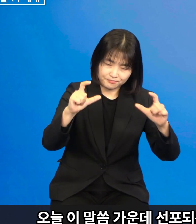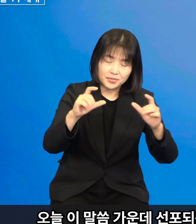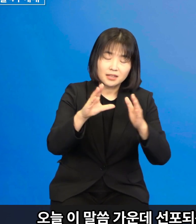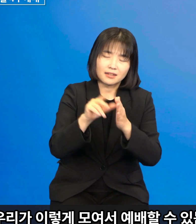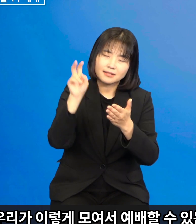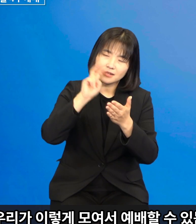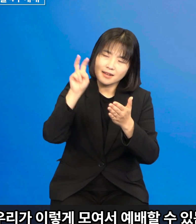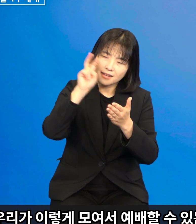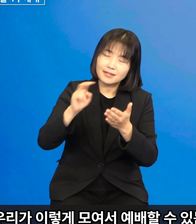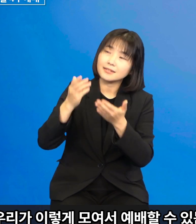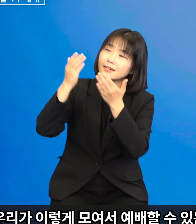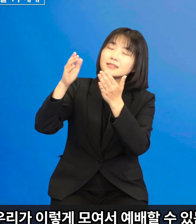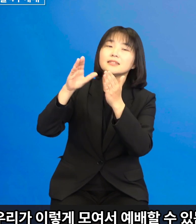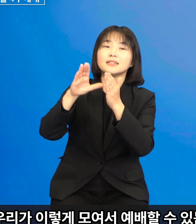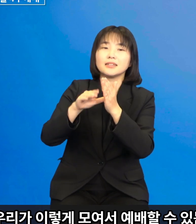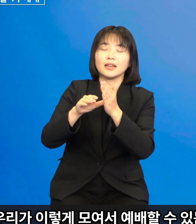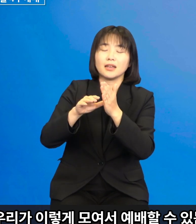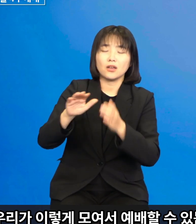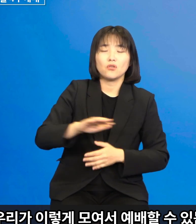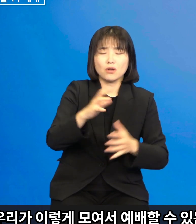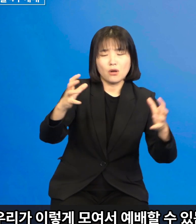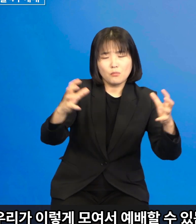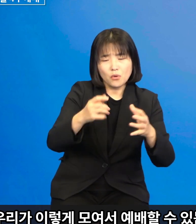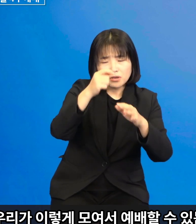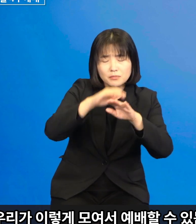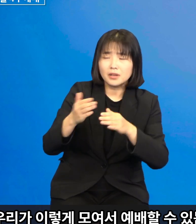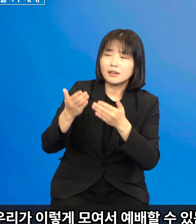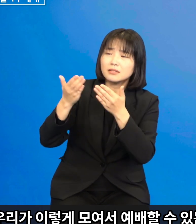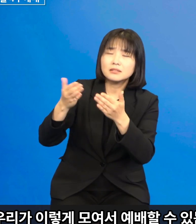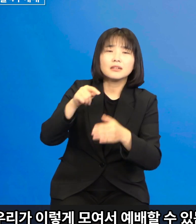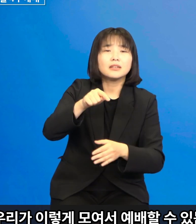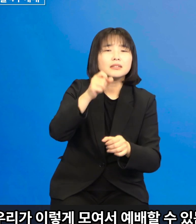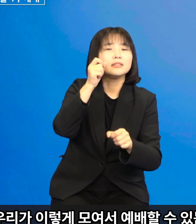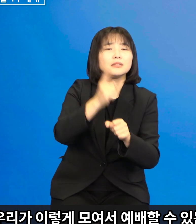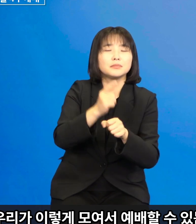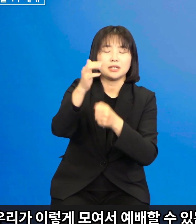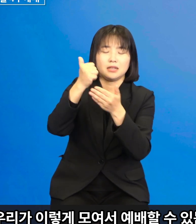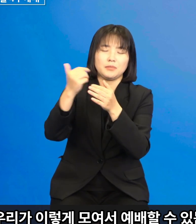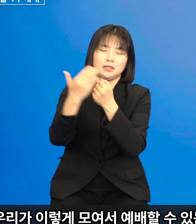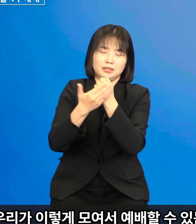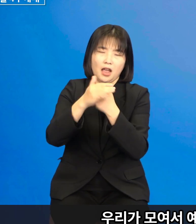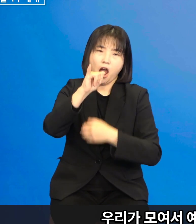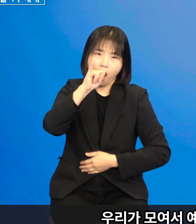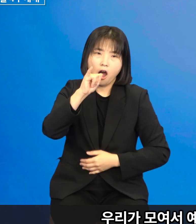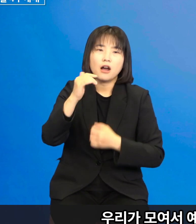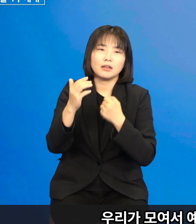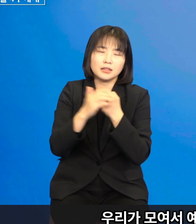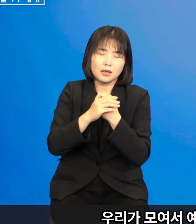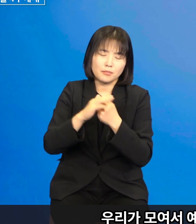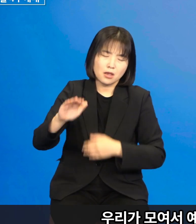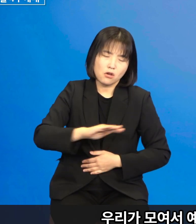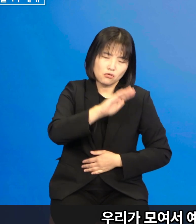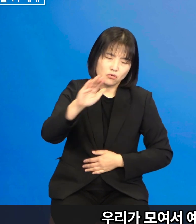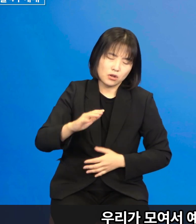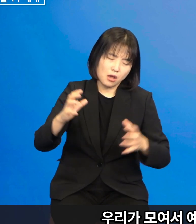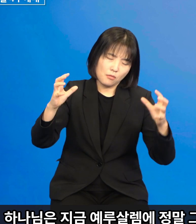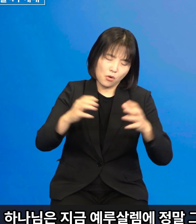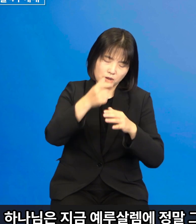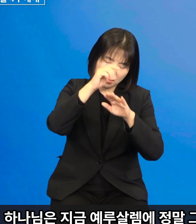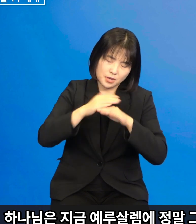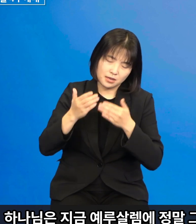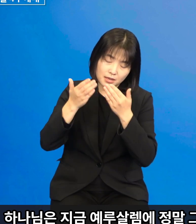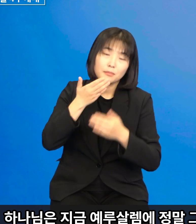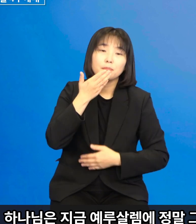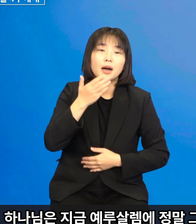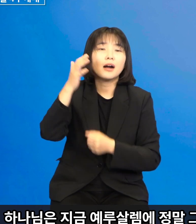찬양하는 가운데 우리가 이렇게 모여서 예배할 수 있는 것이 이미 하나님의 은혜가 있기 때문에 우리가 모여서 예배할 수가 있는 것이죠.